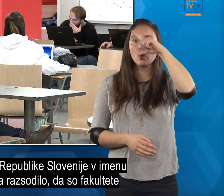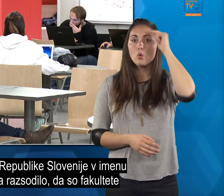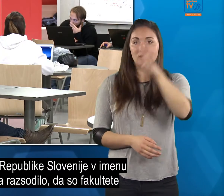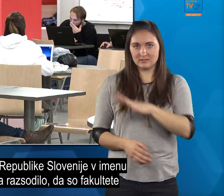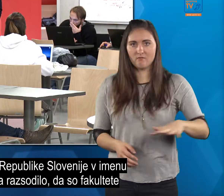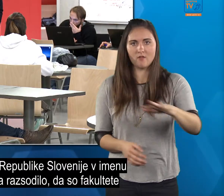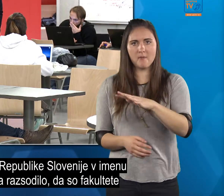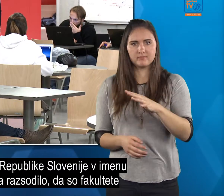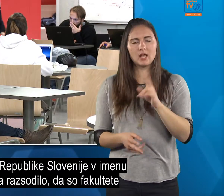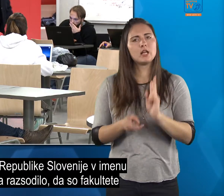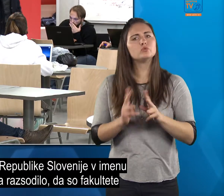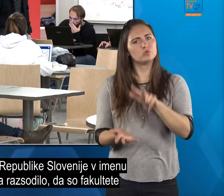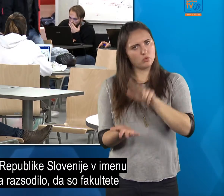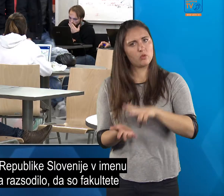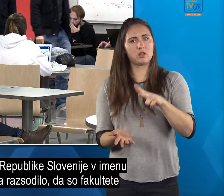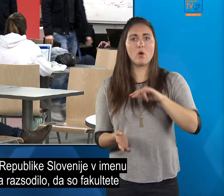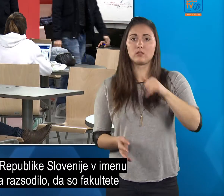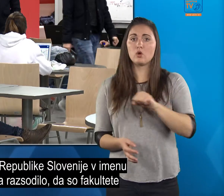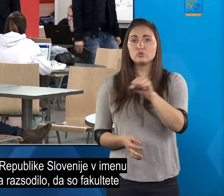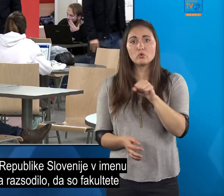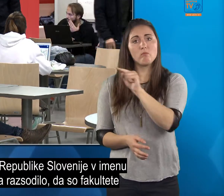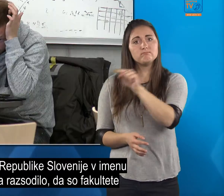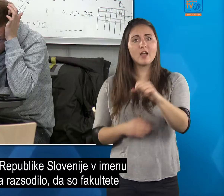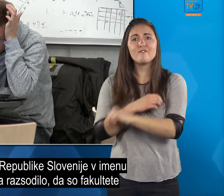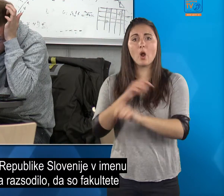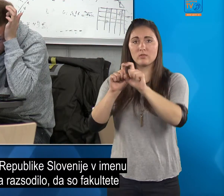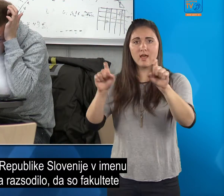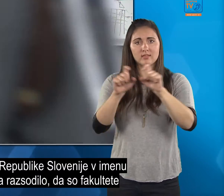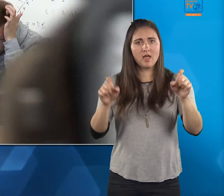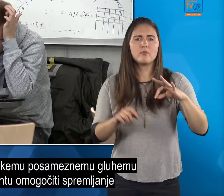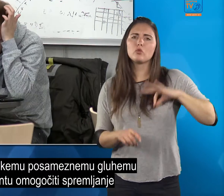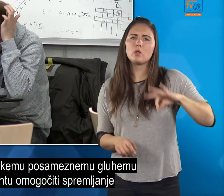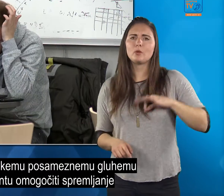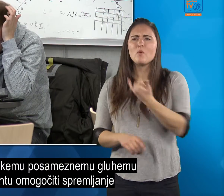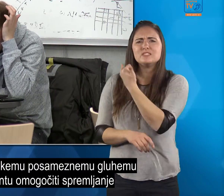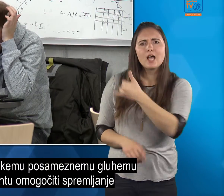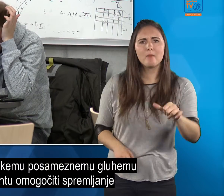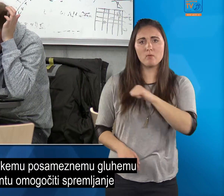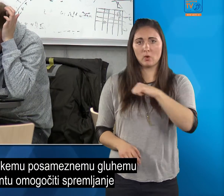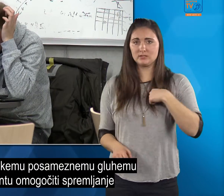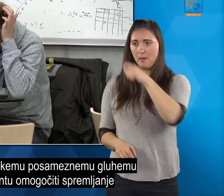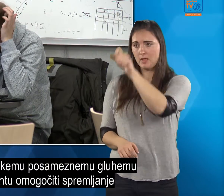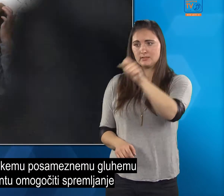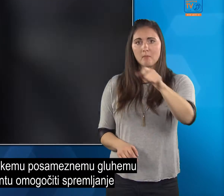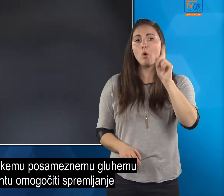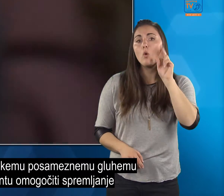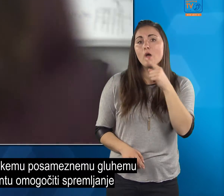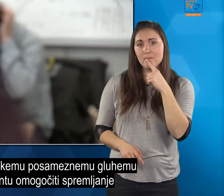so fakultete dolžne vsakemu posameznemu gluhemu študentu omogočiti spremljanje študijskega procesa